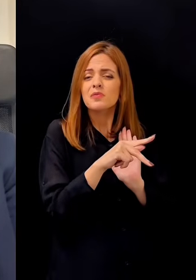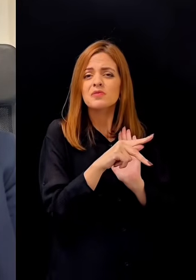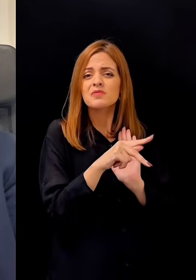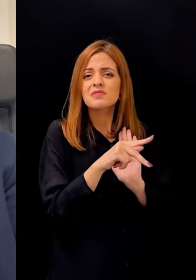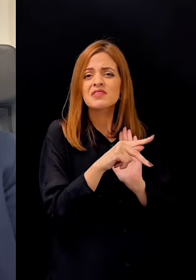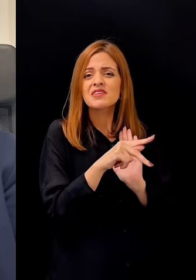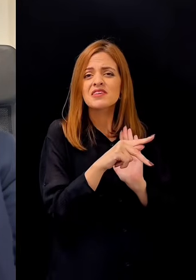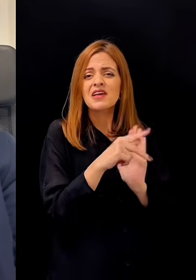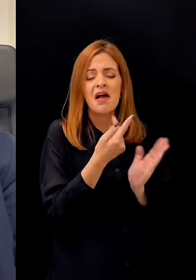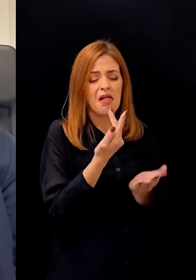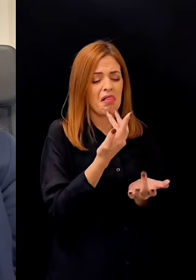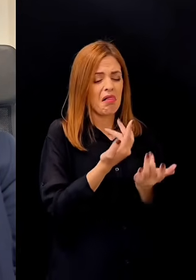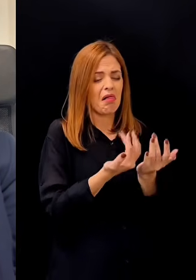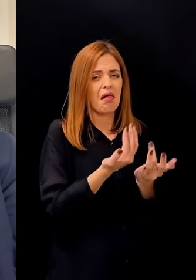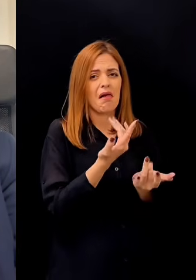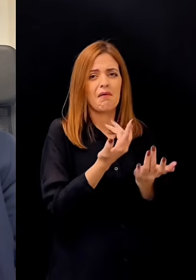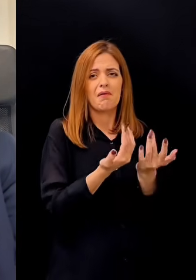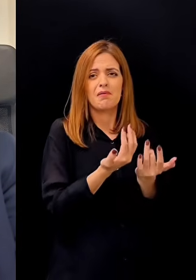está enterrado,